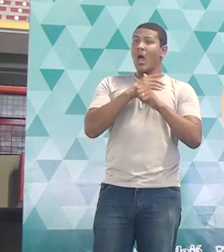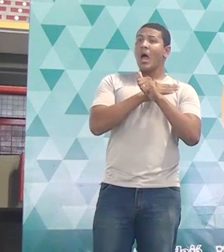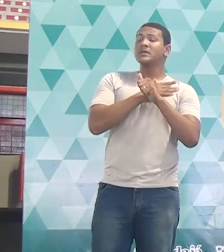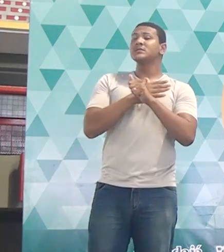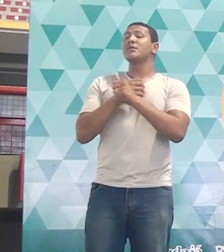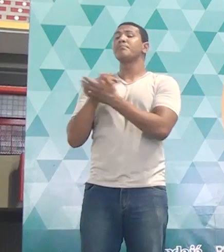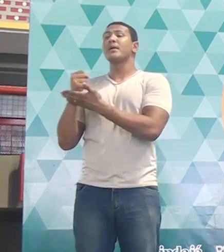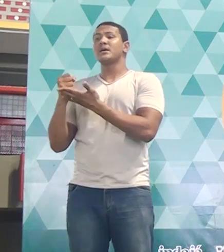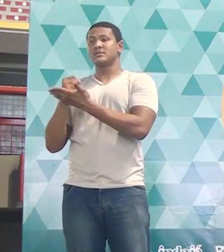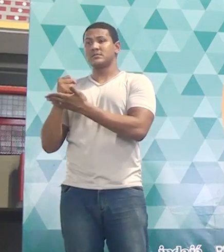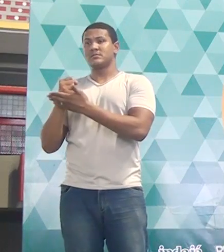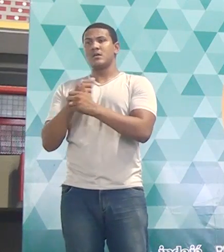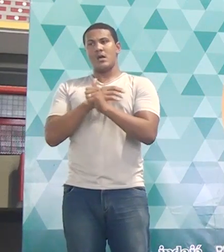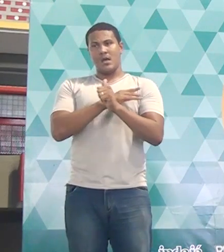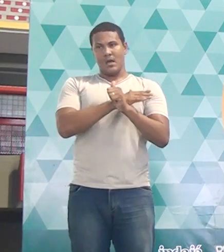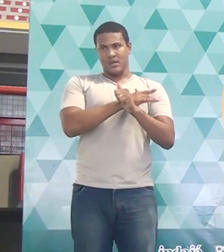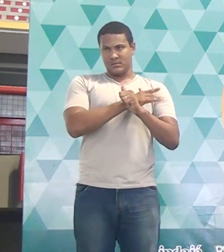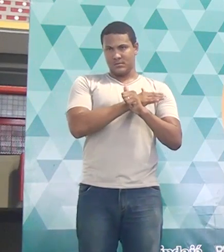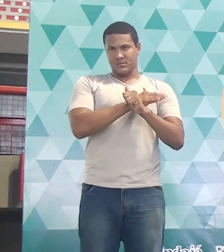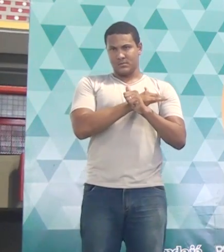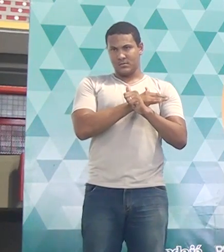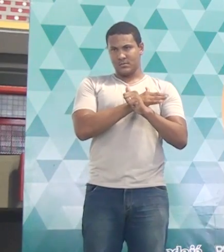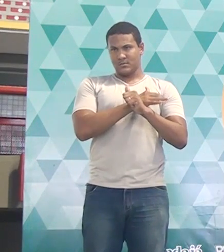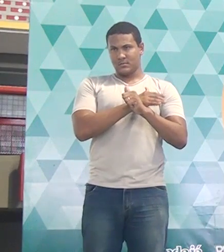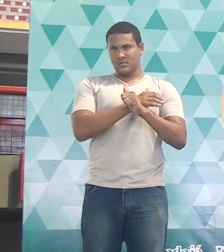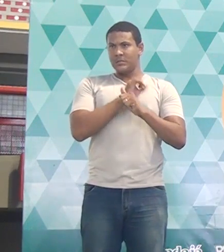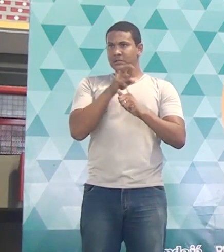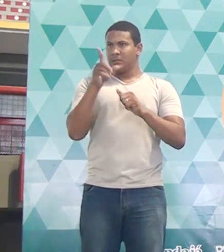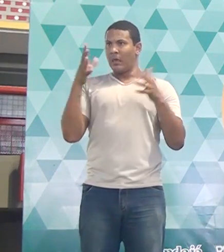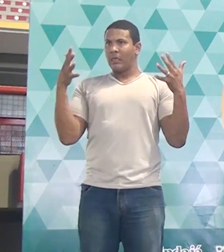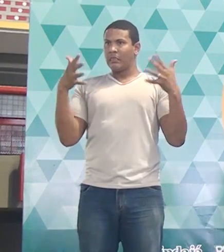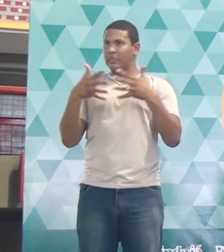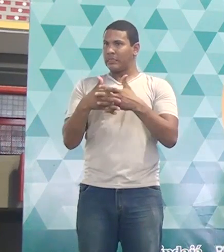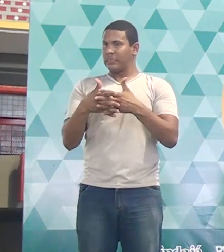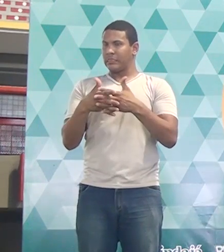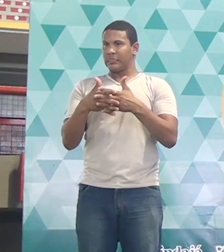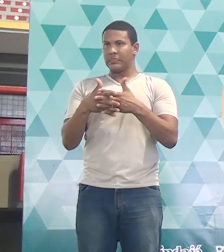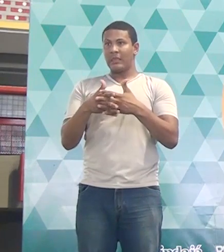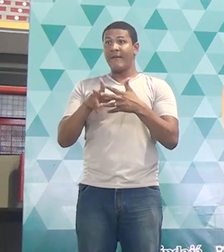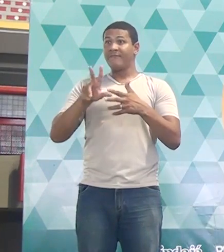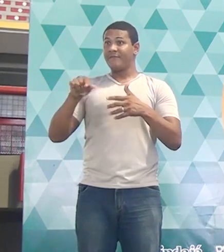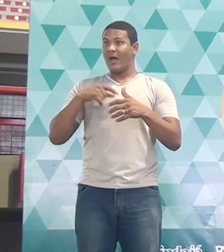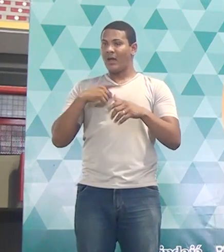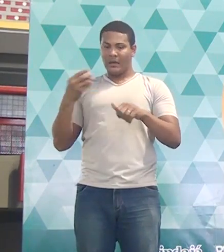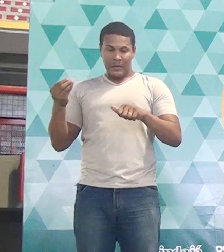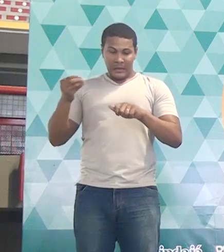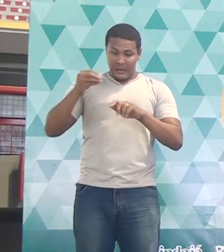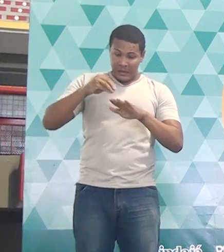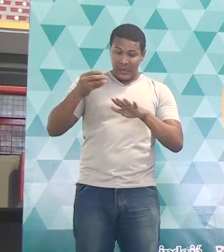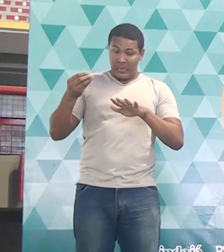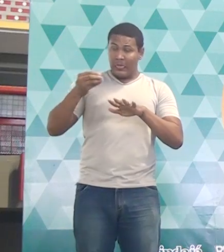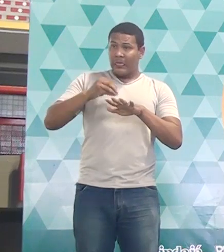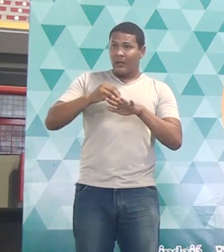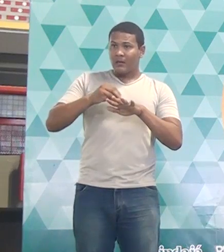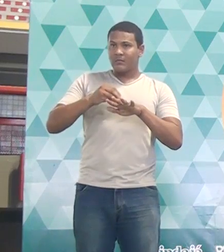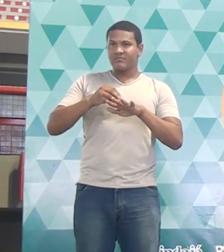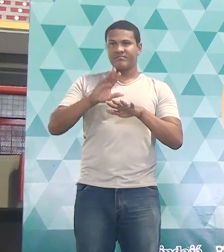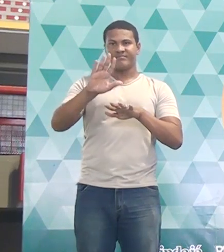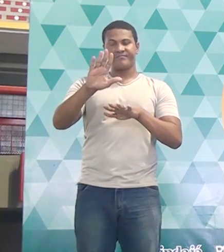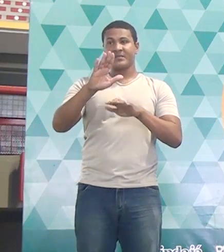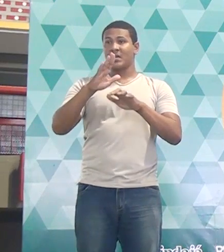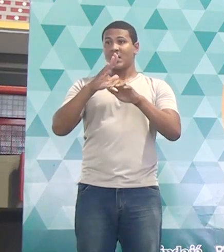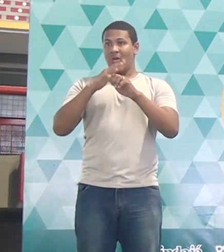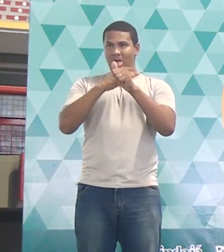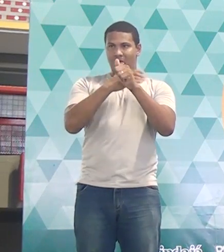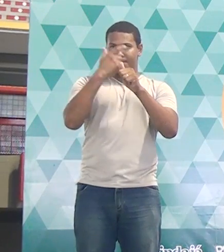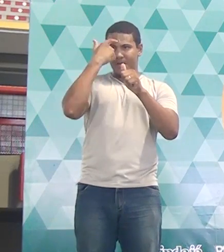base? Tem que saber. Se você confundir, você vai aumentar ainda mais o problema. É base. Soda cáustica é